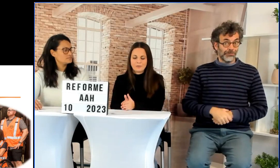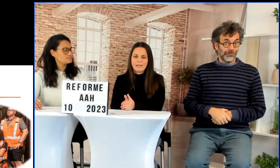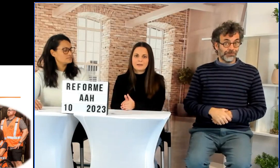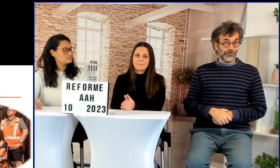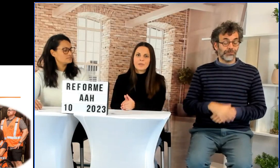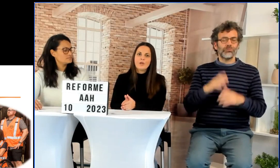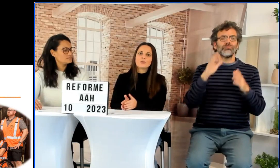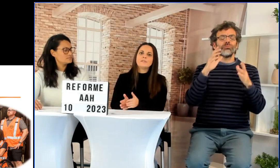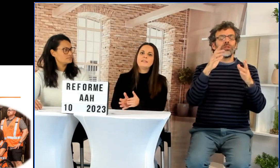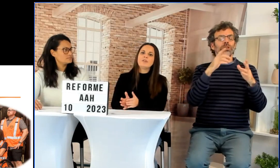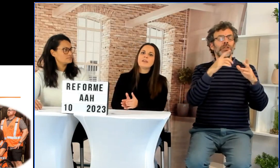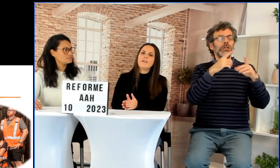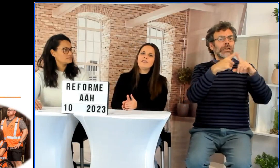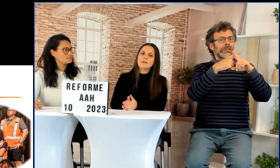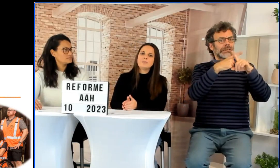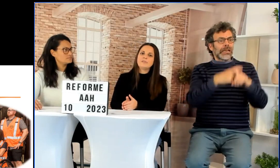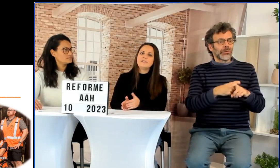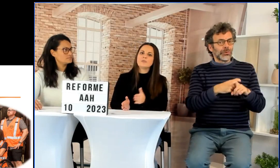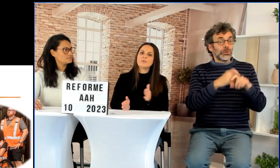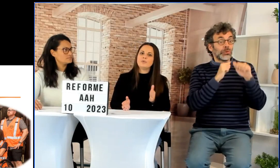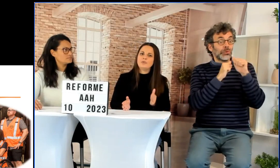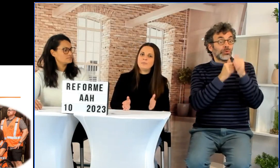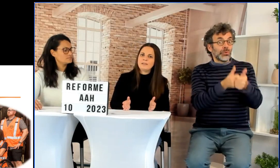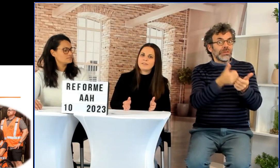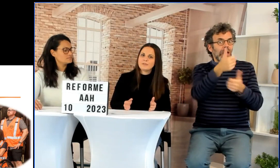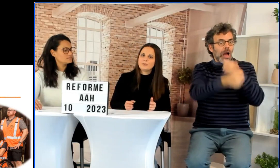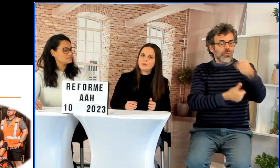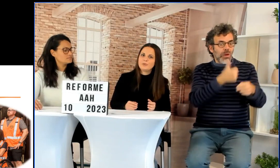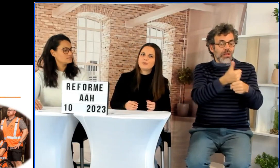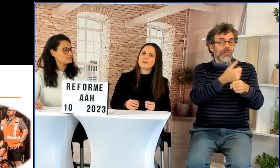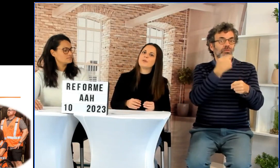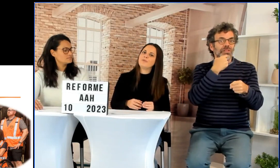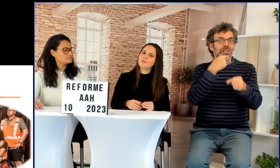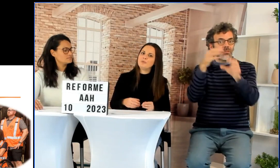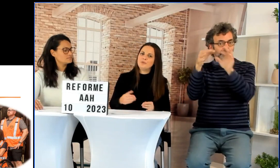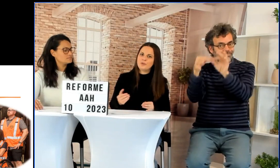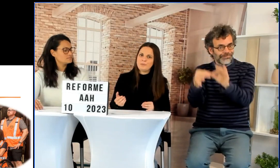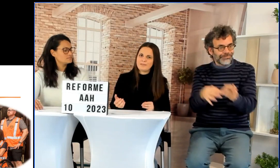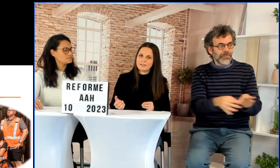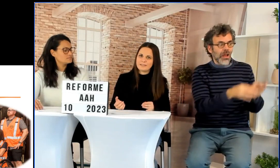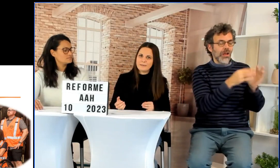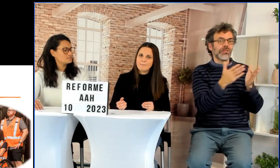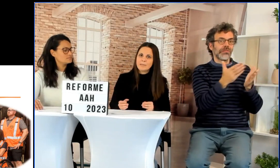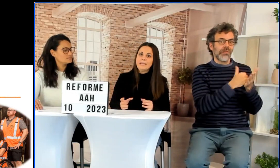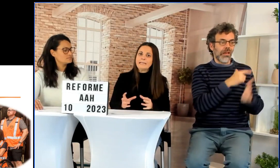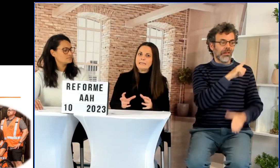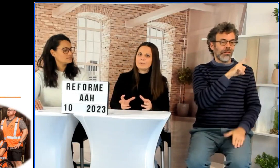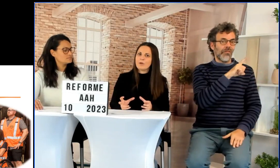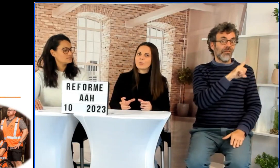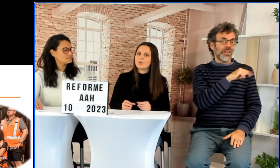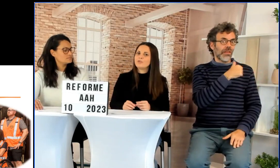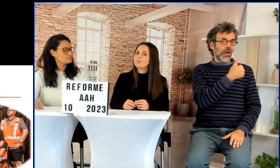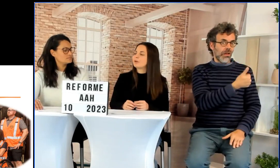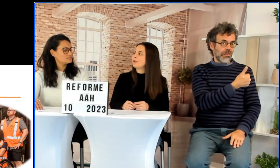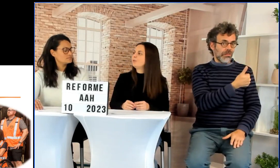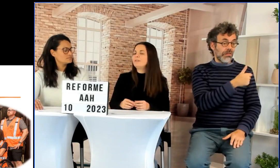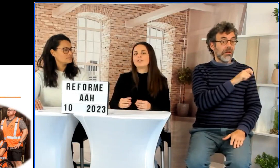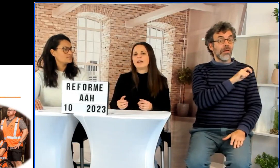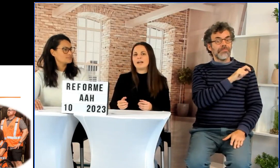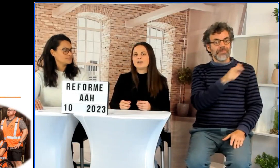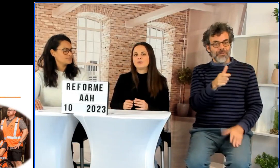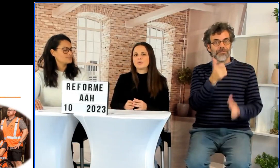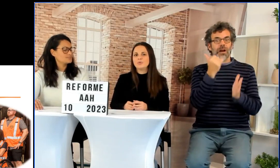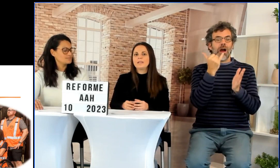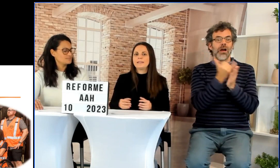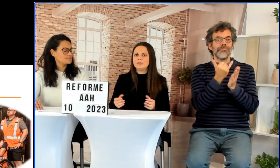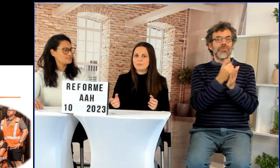ressources annuelles, que c'est votre avis d'imposition 2022 sur les revenus 2021 qui est pris en compte pour calculer